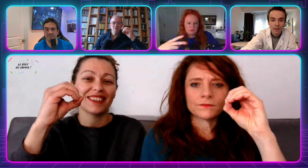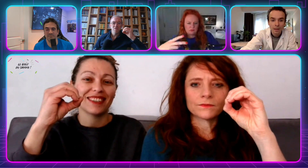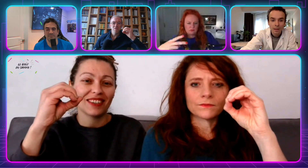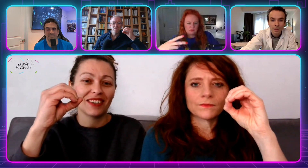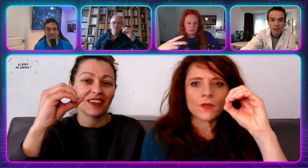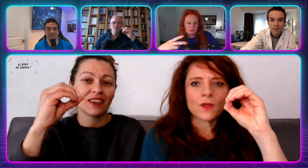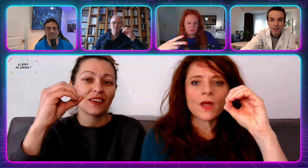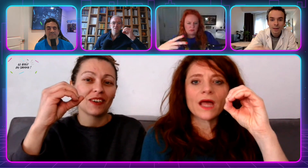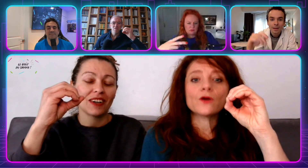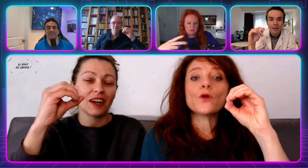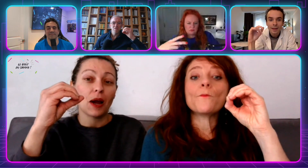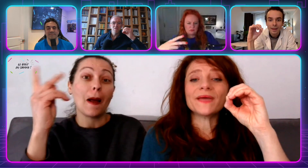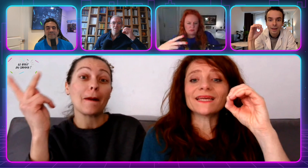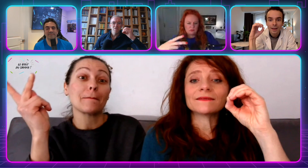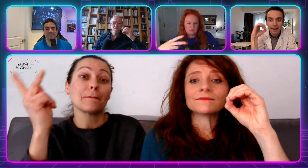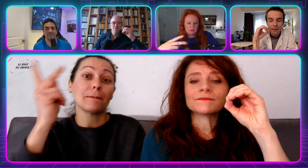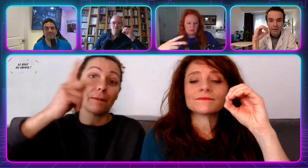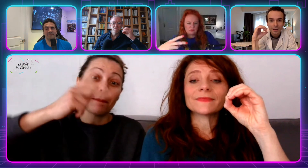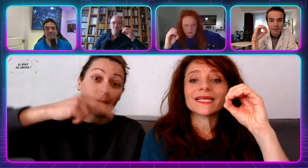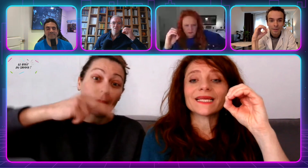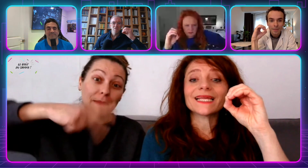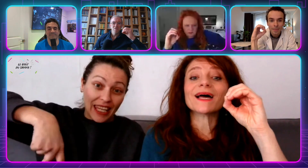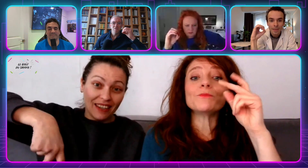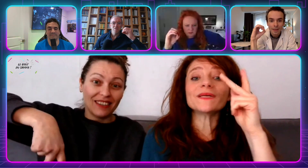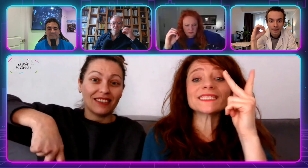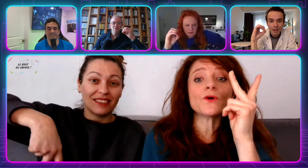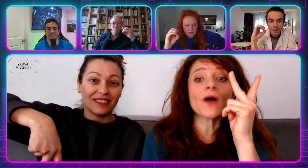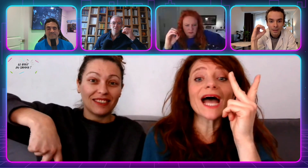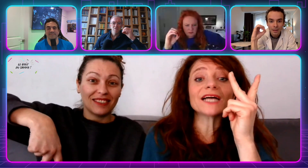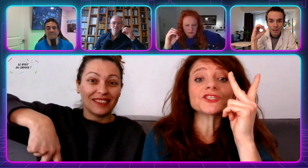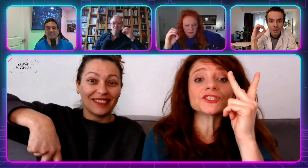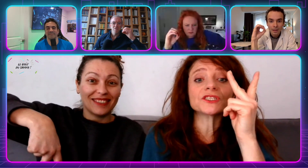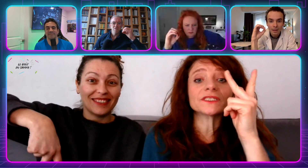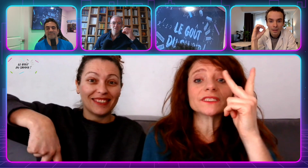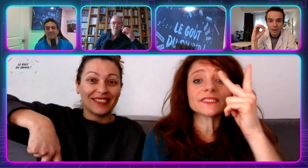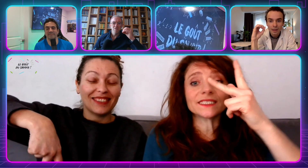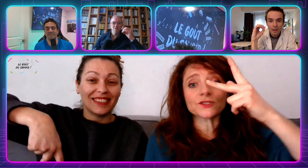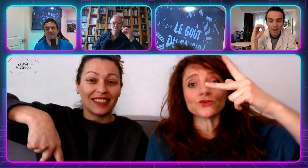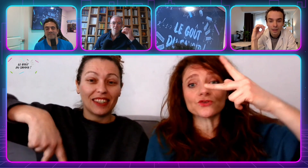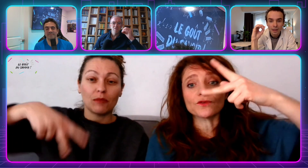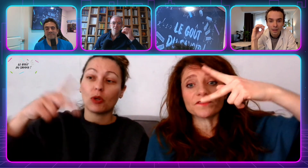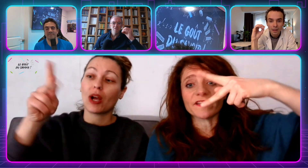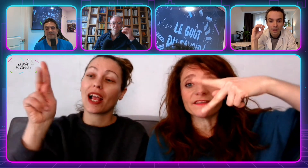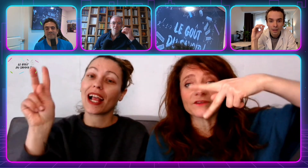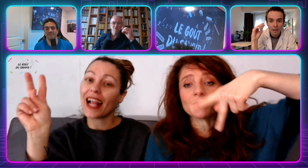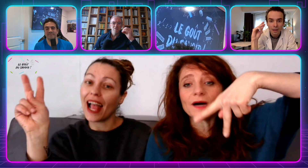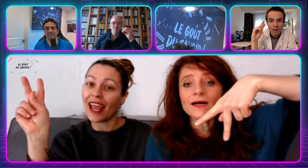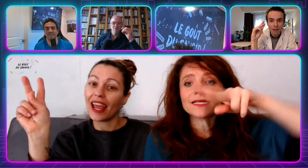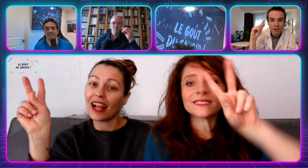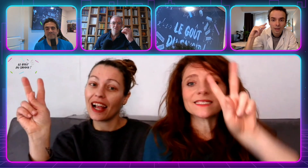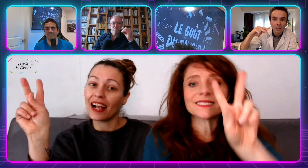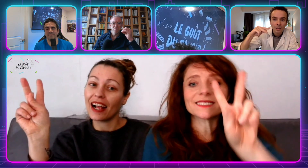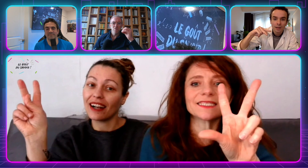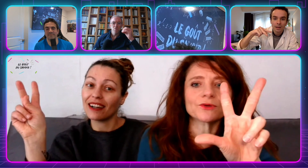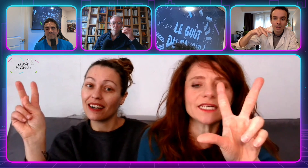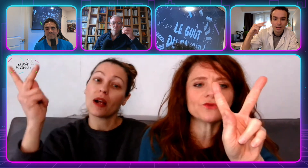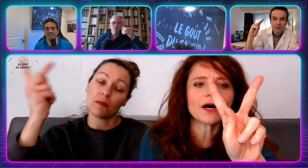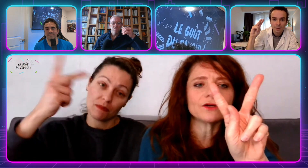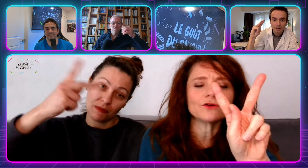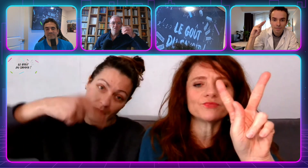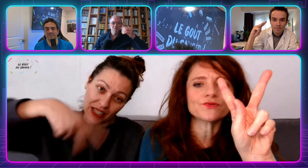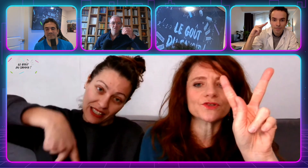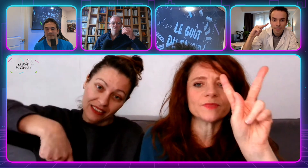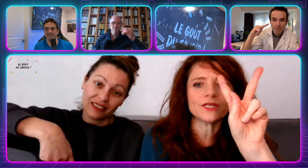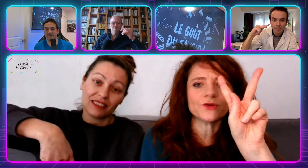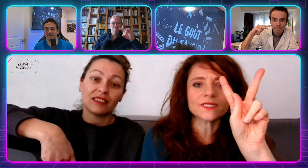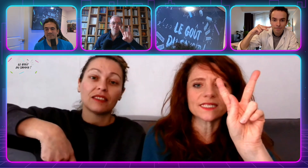O. Le P, eh ben le P, c'est le H qui se retrouve tête en bas. C'est-à-dire qu'on a les trois là.